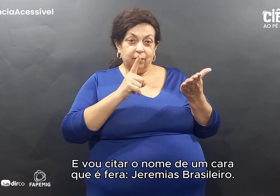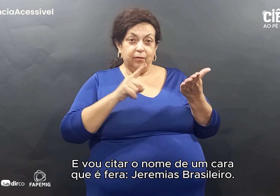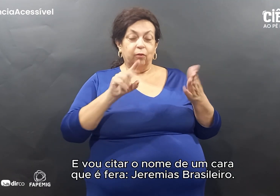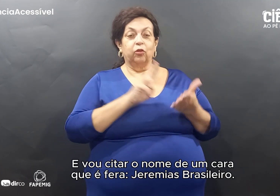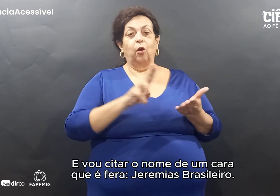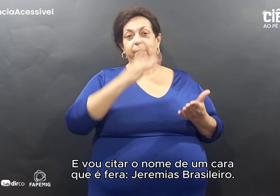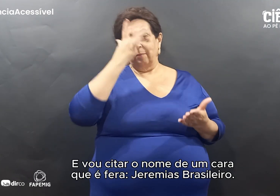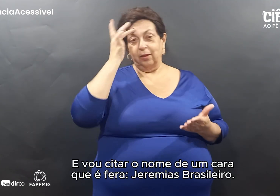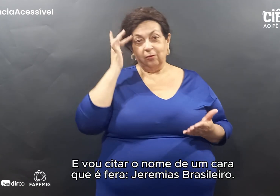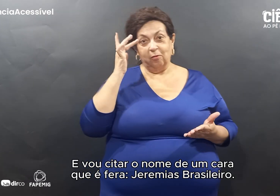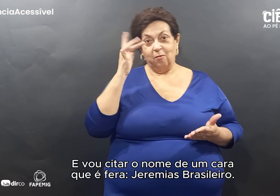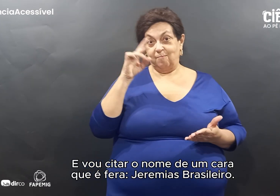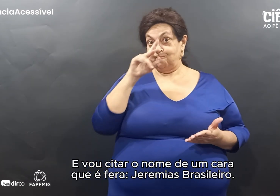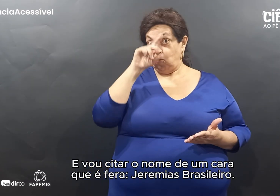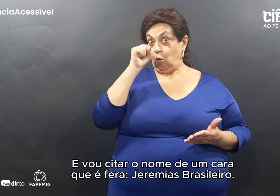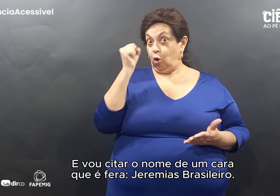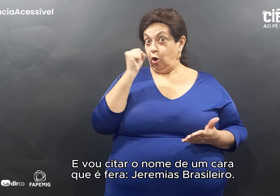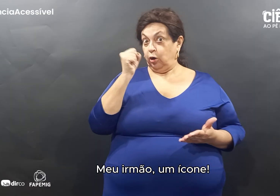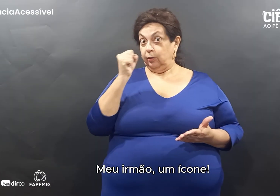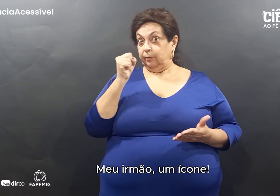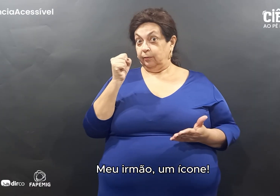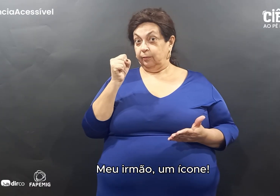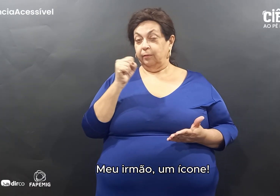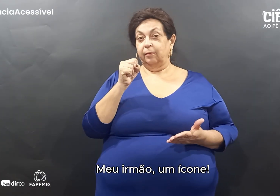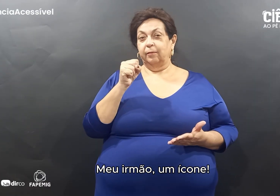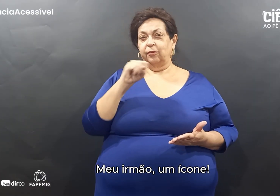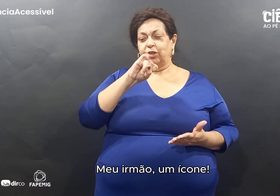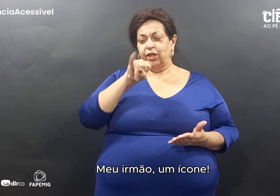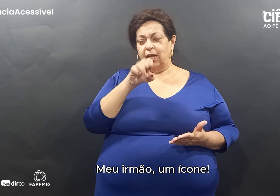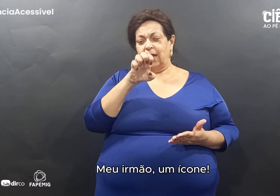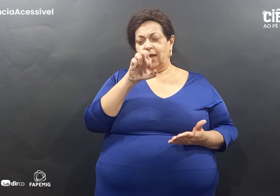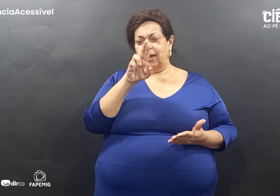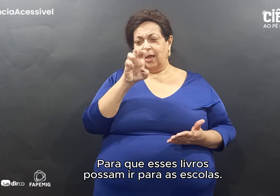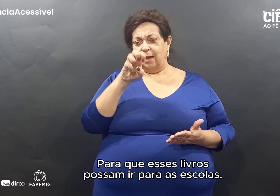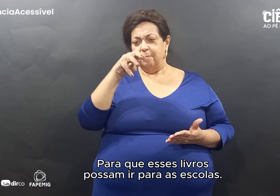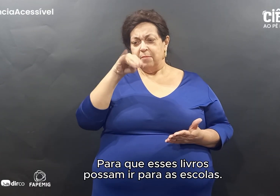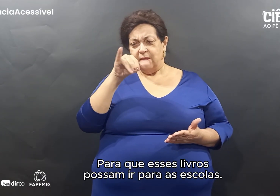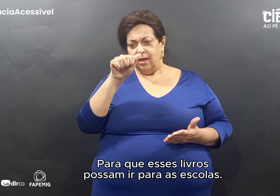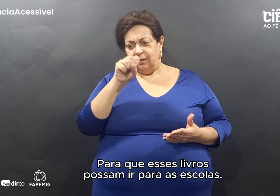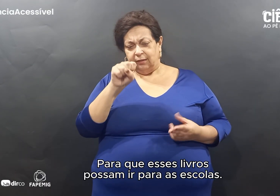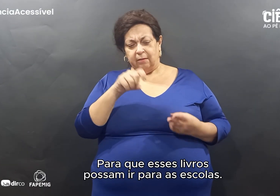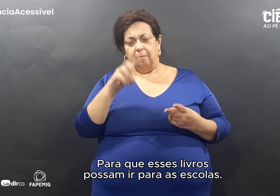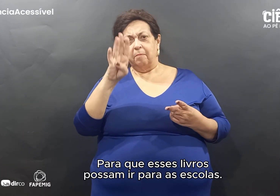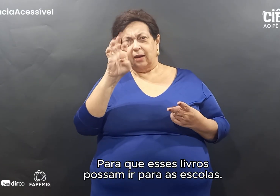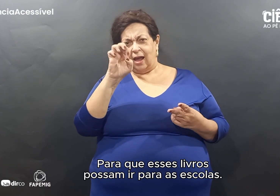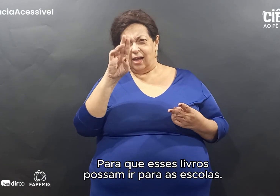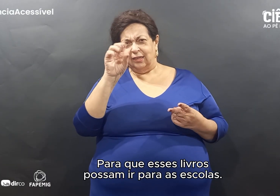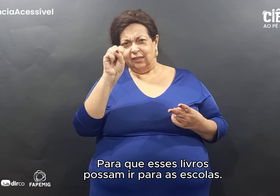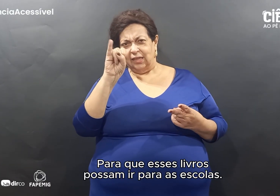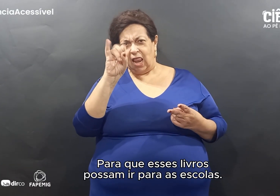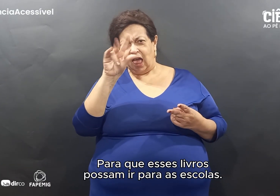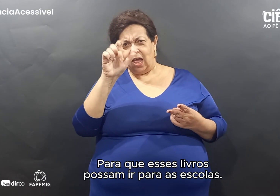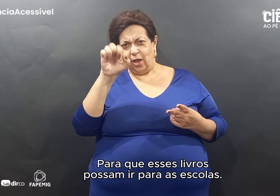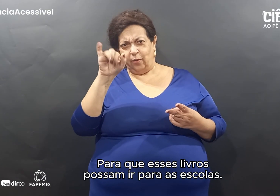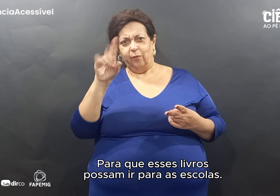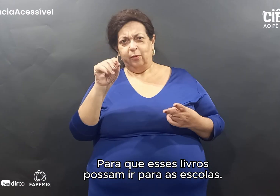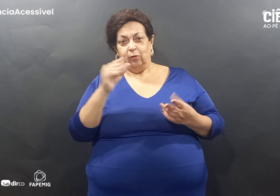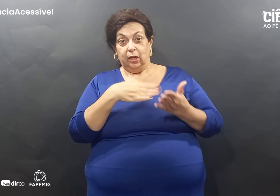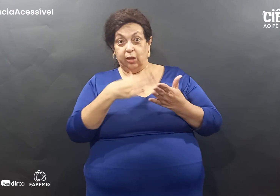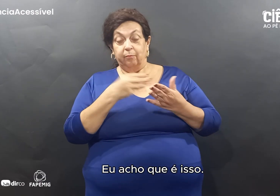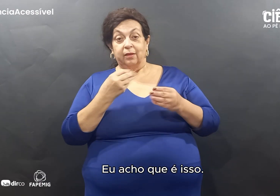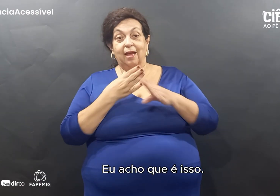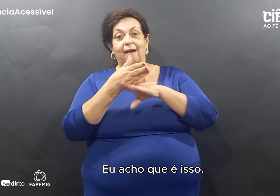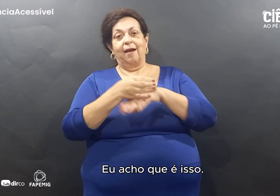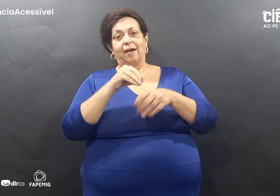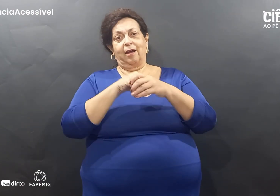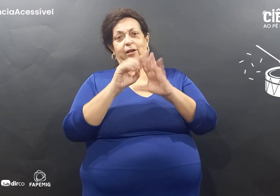de um cara que é fera, Jeremias Brasileiro, meu irmão. Um ícone para que esses livros possam ir para as escolas.